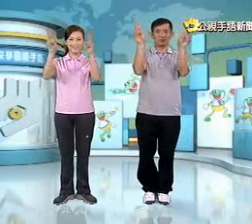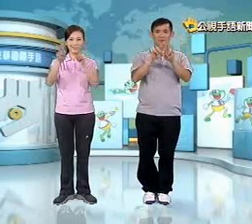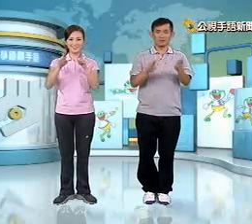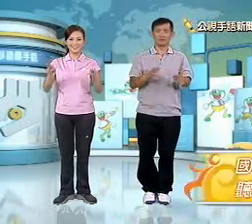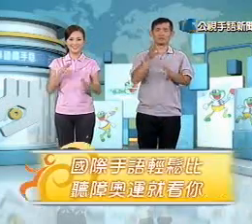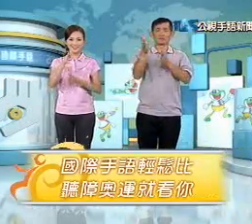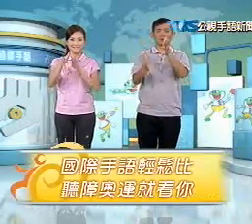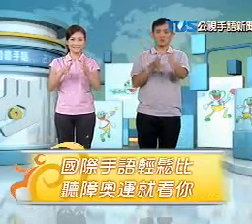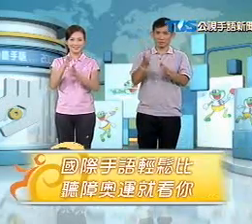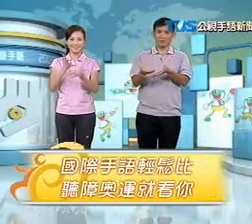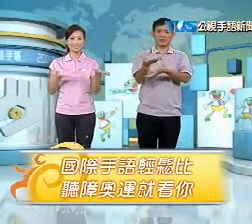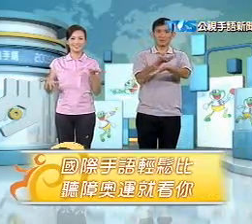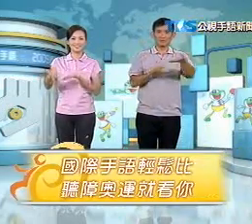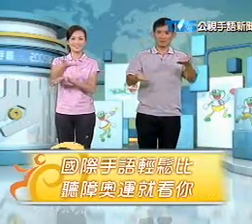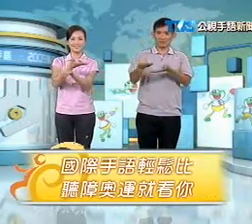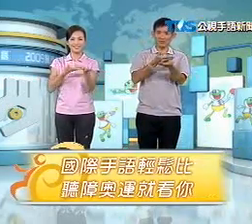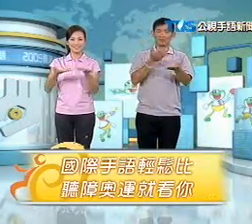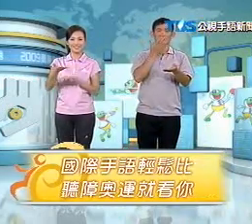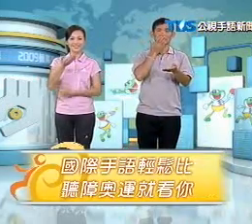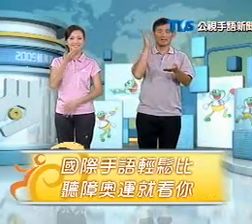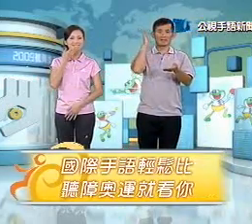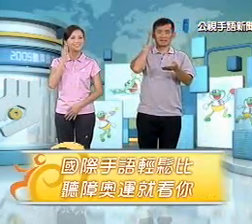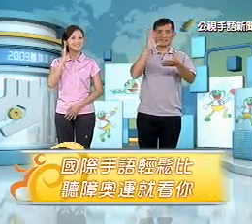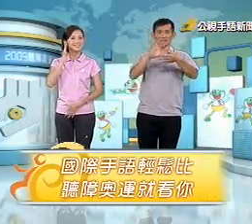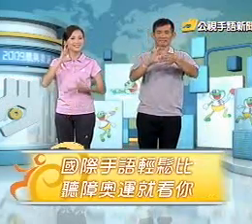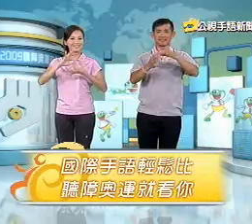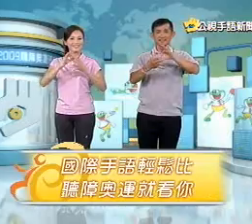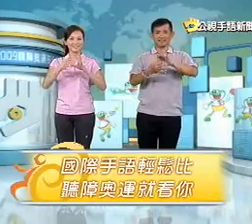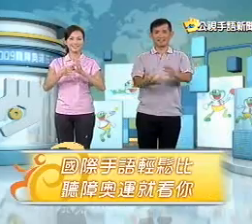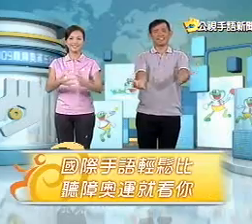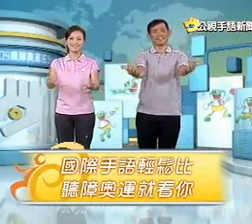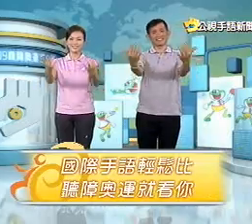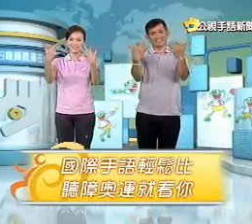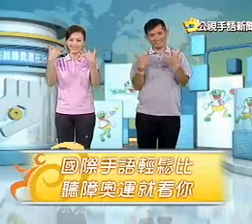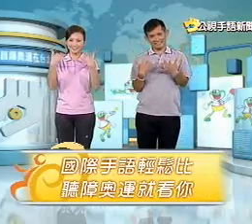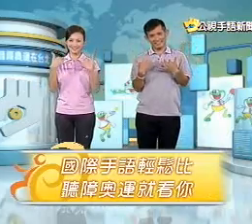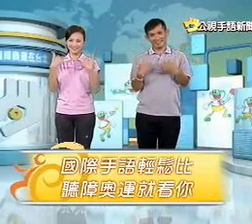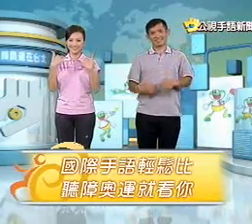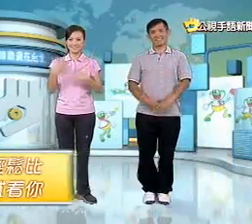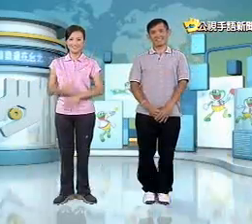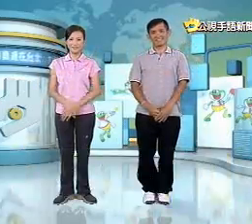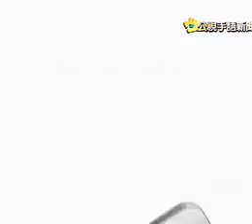国际手语轻松笔，听障奥运就看你。